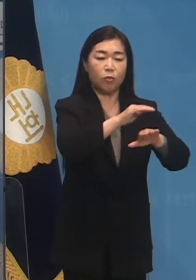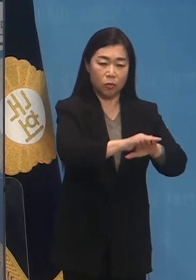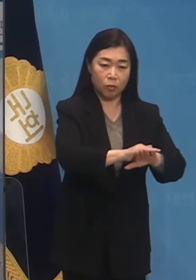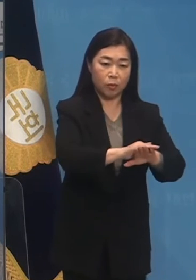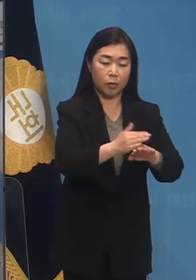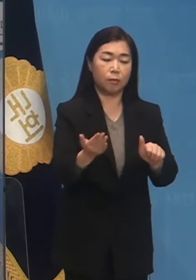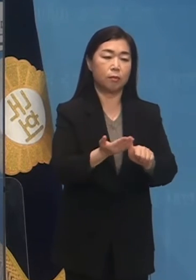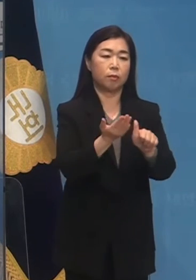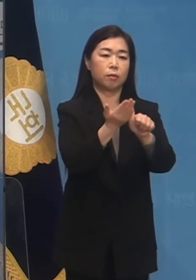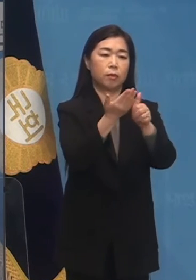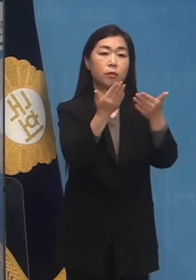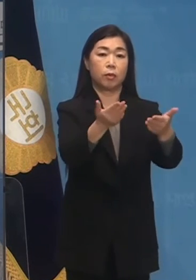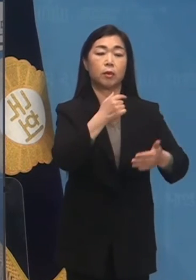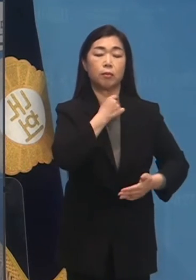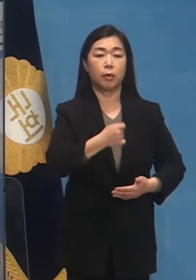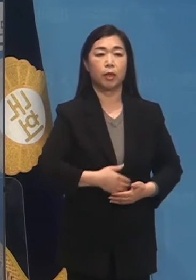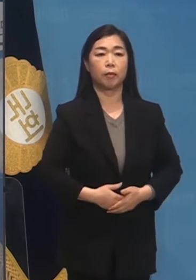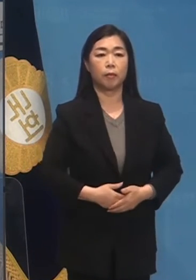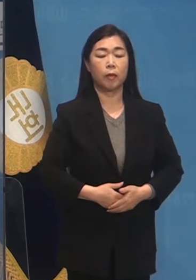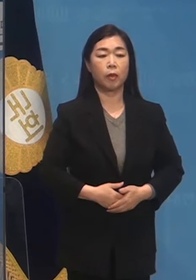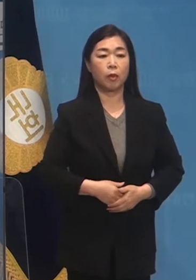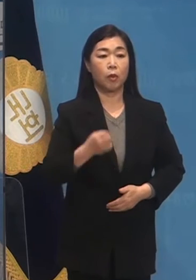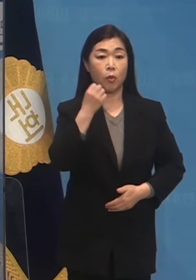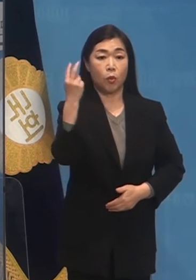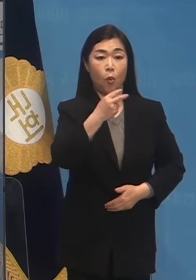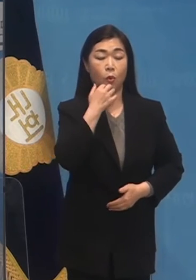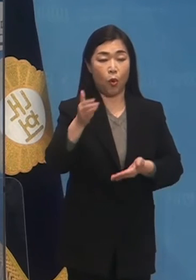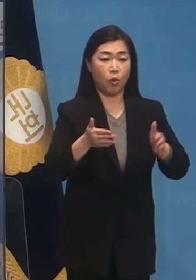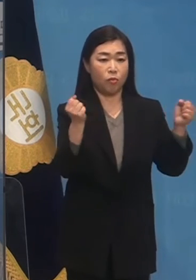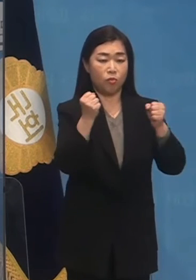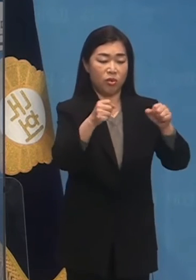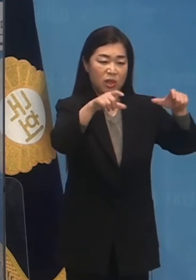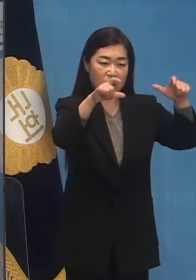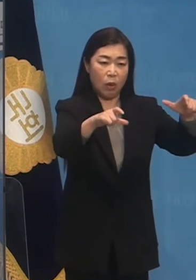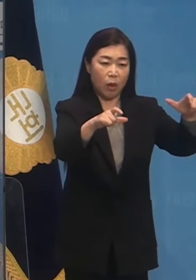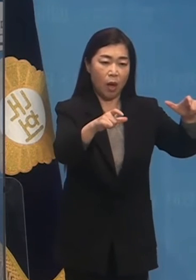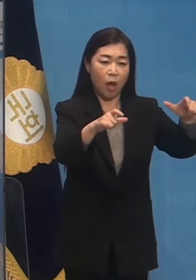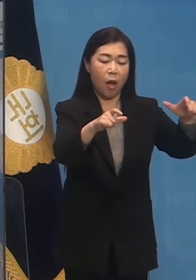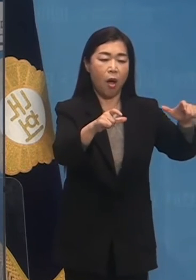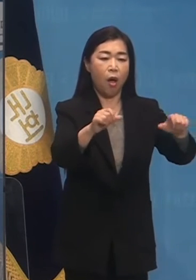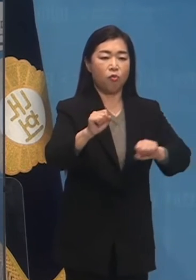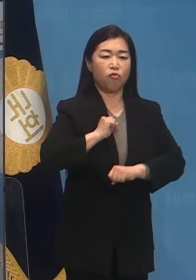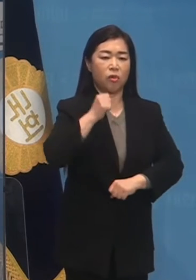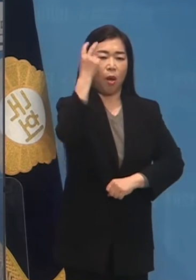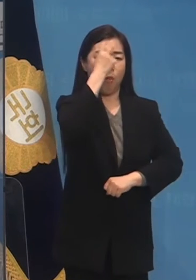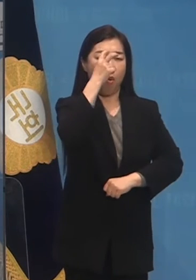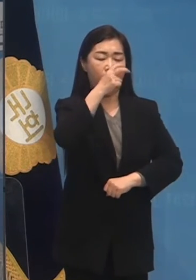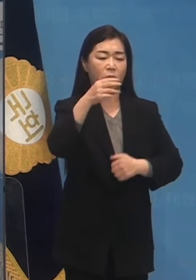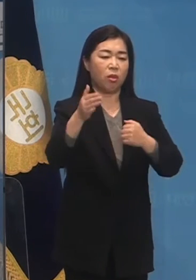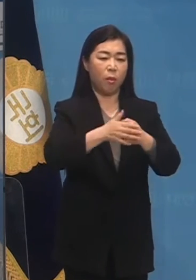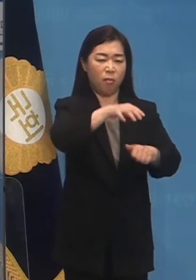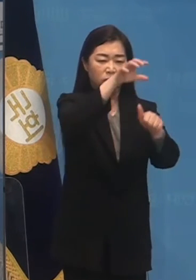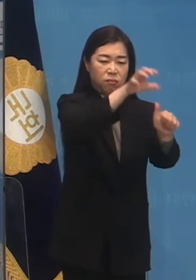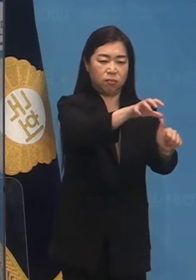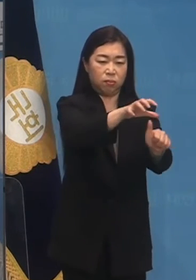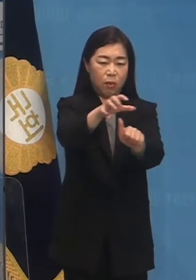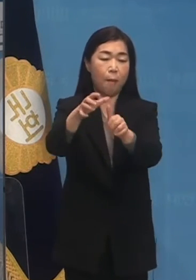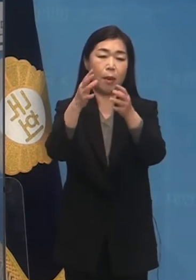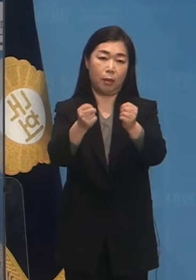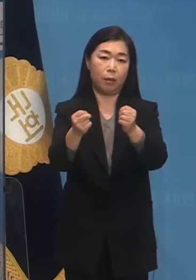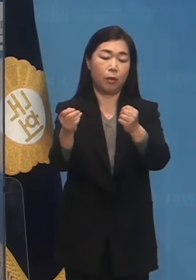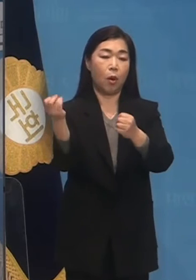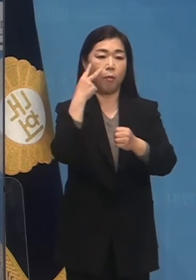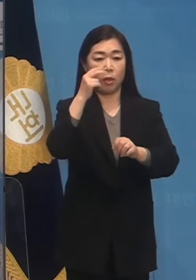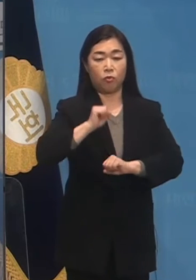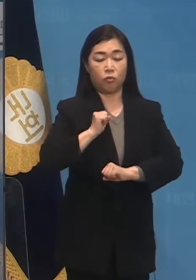육성하겠습니다. 무엇보다 북부 지역에 집중된 군사보호 지역 등의 규제를 대폭 완화하고 미군 기지가 이전하고